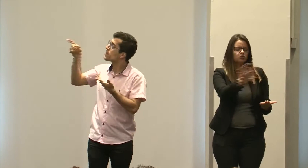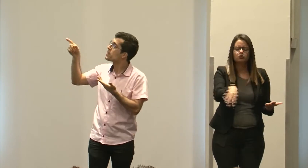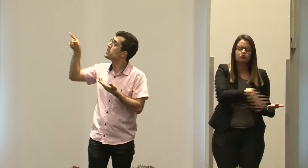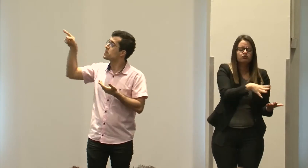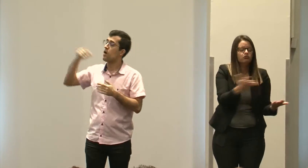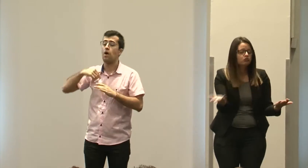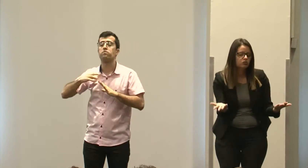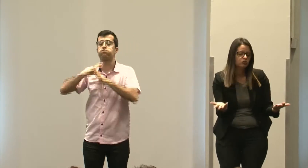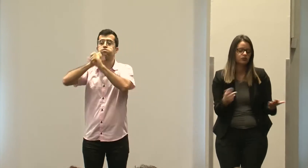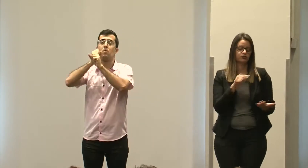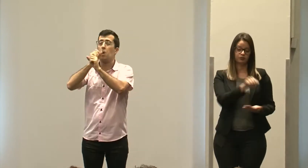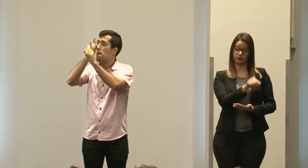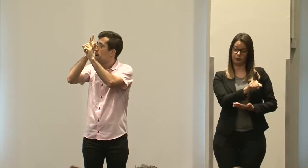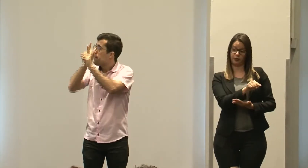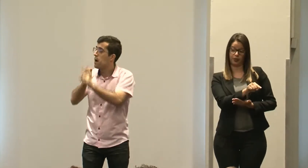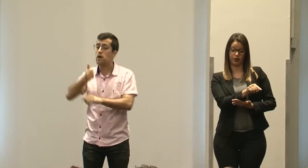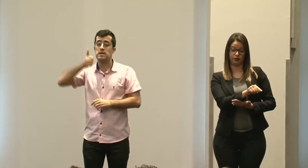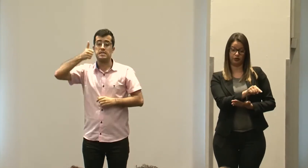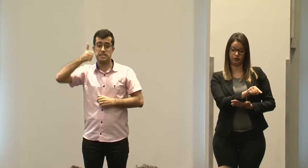passar, por favor?